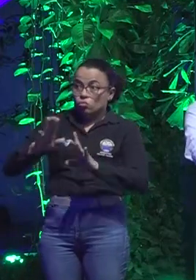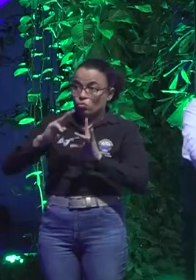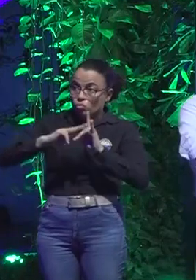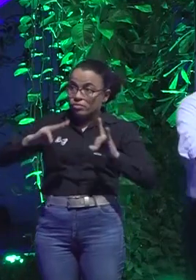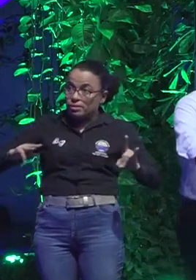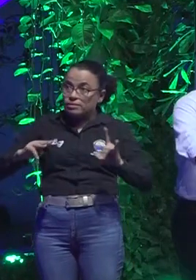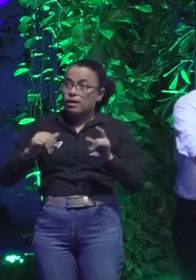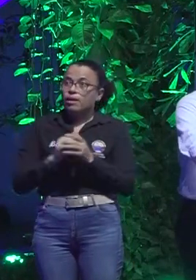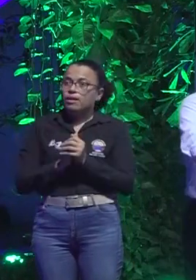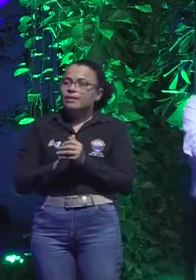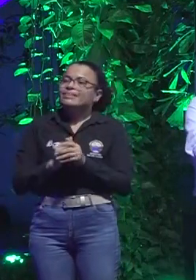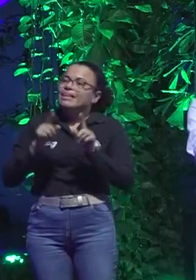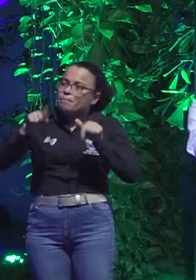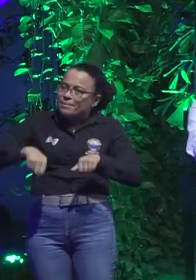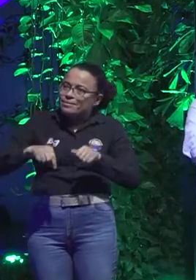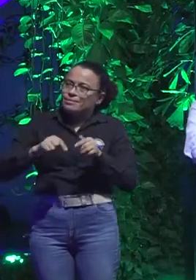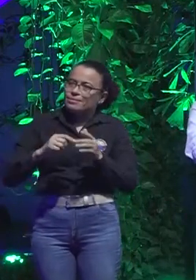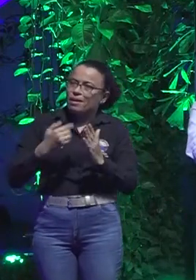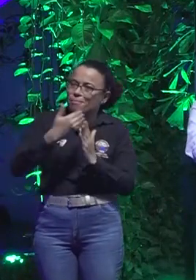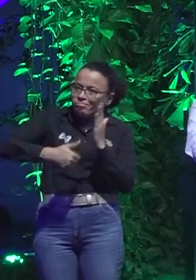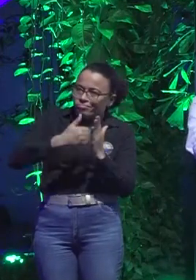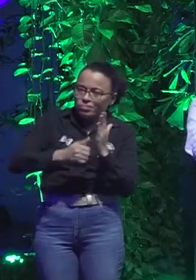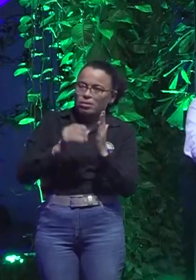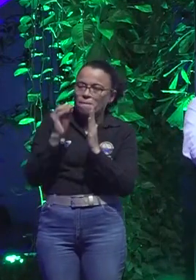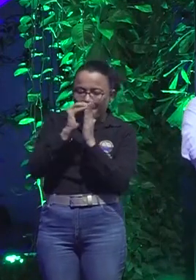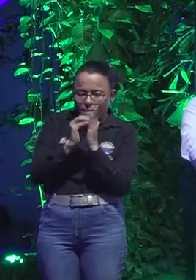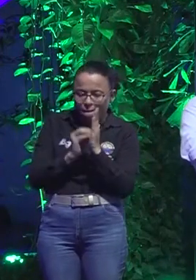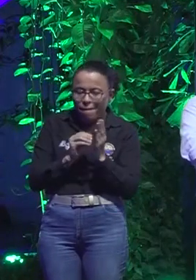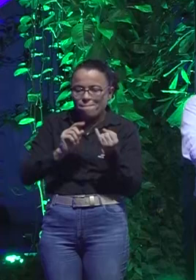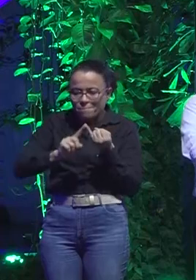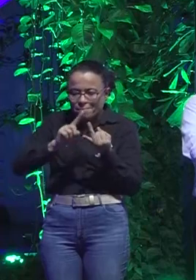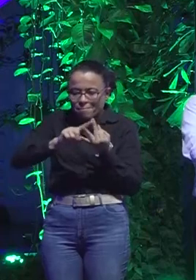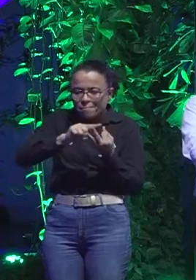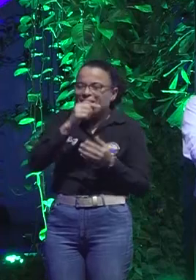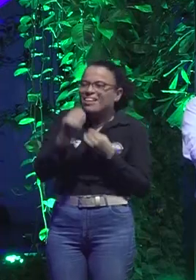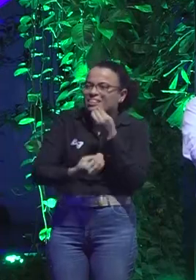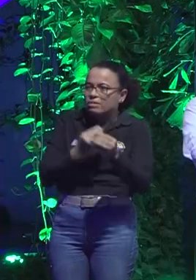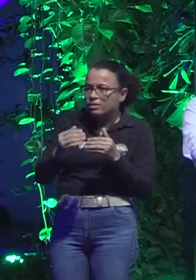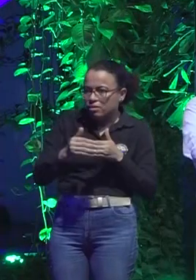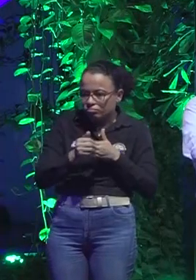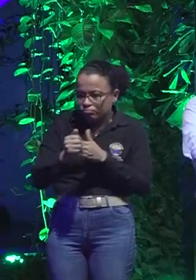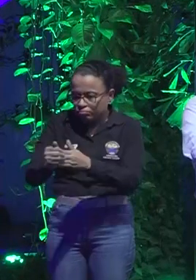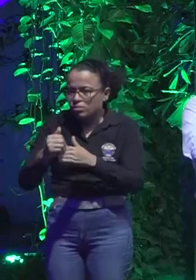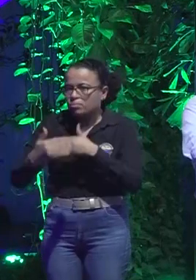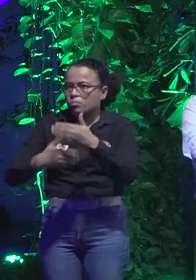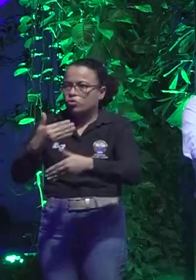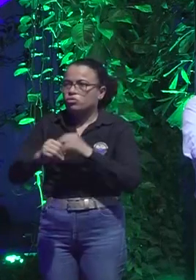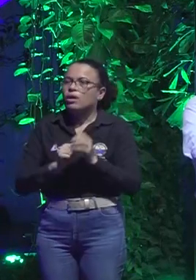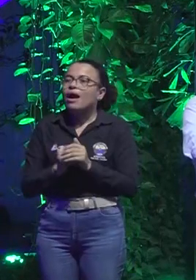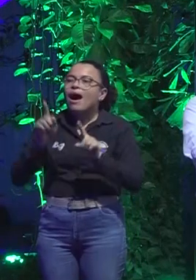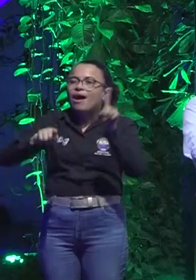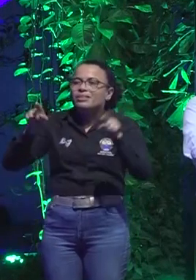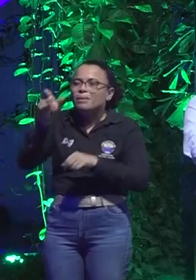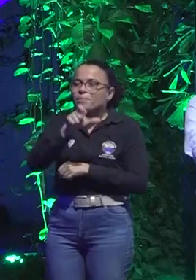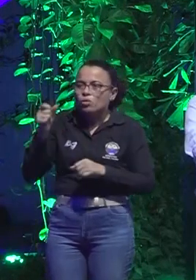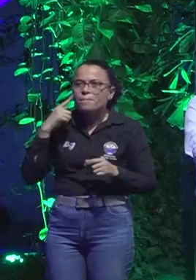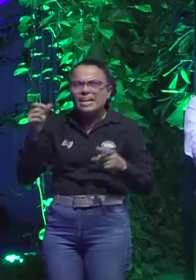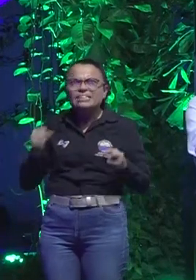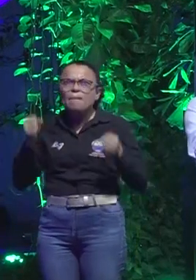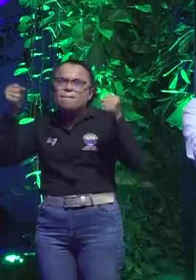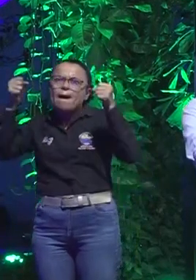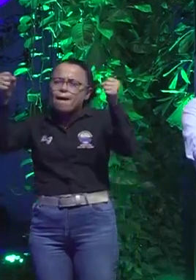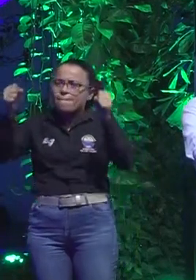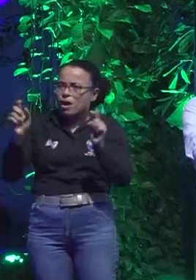una hoja de ruta para los proyectos de extensión, porque algunas veces se puede confundir con activismo, yo coincido totalmente con eso. Hay que